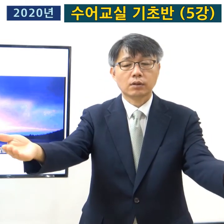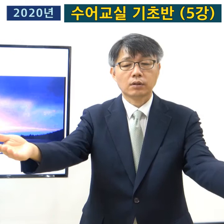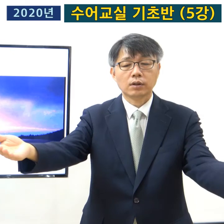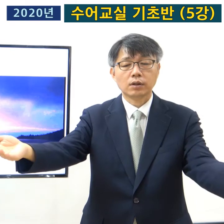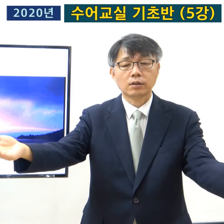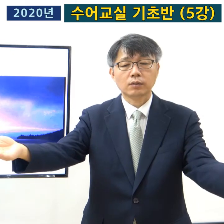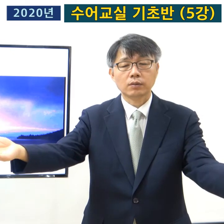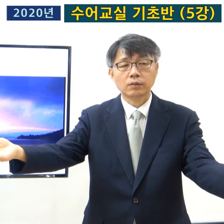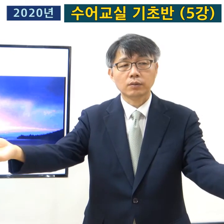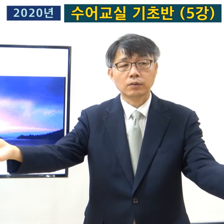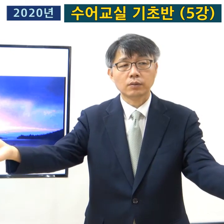거예요.